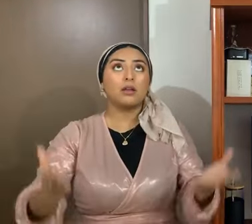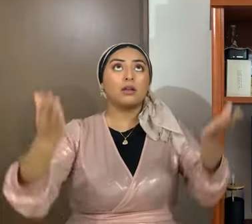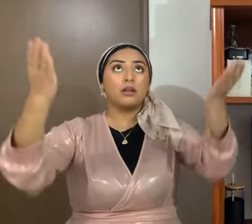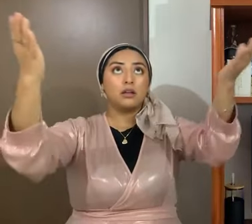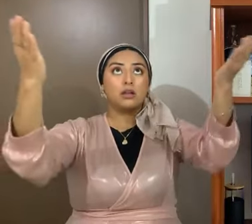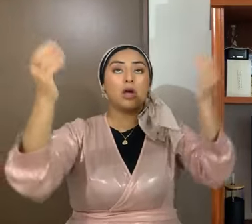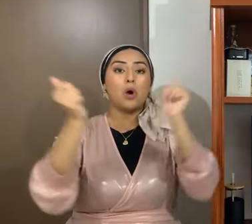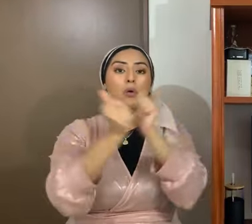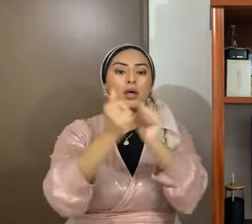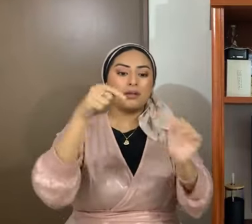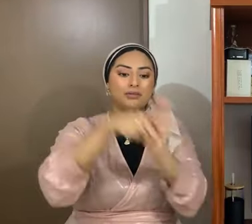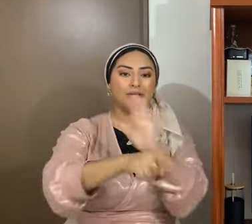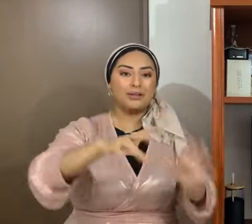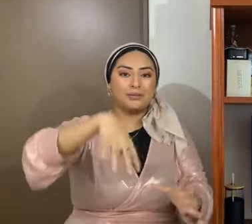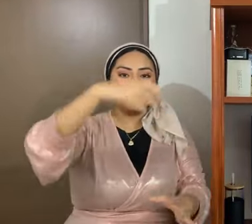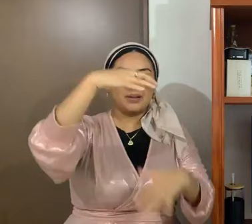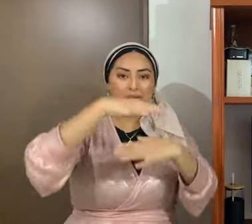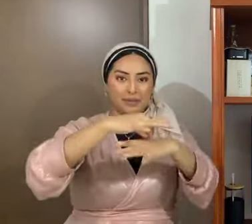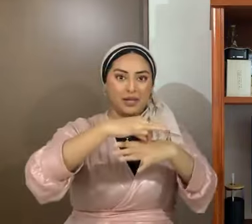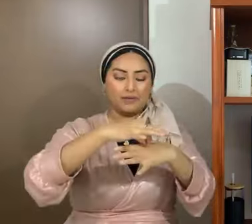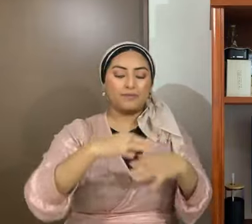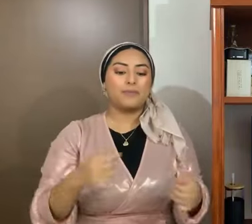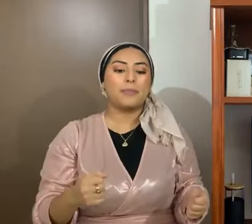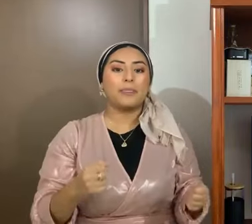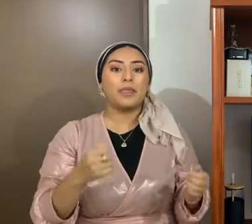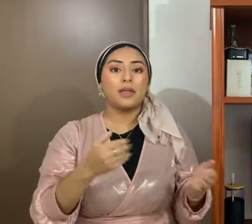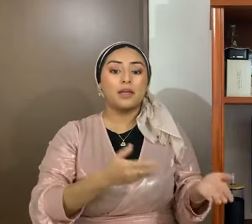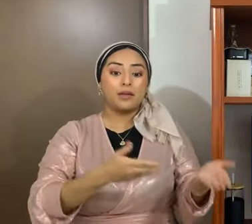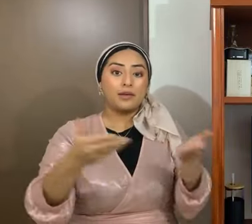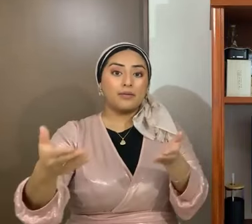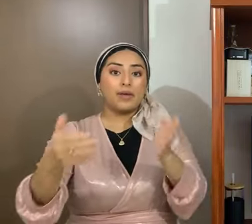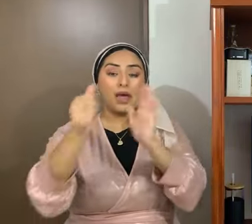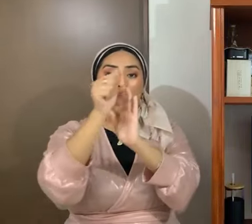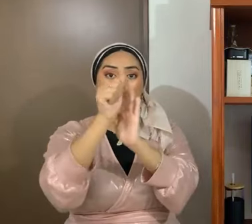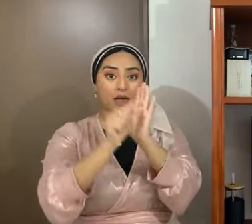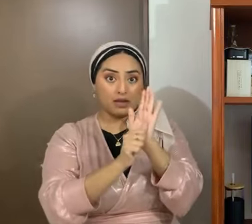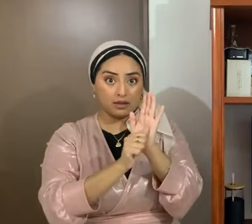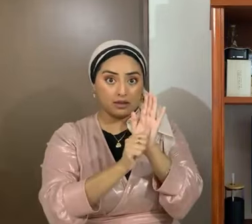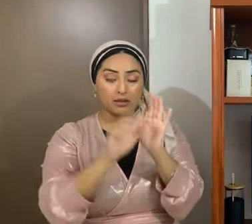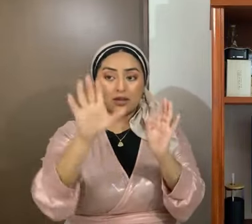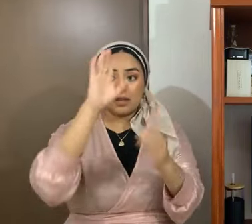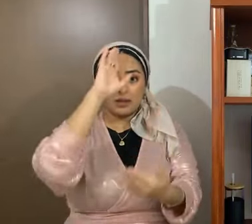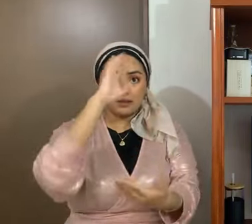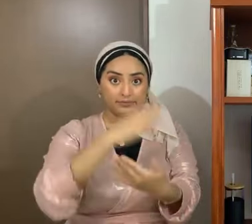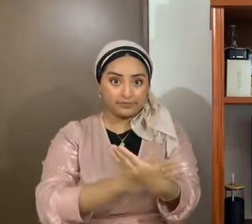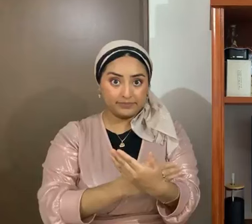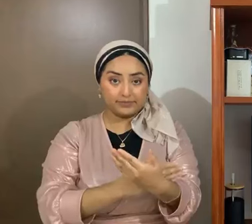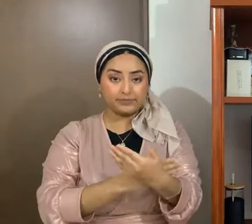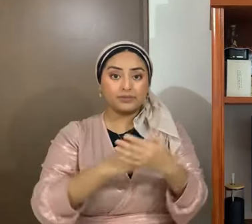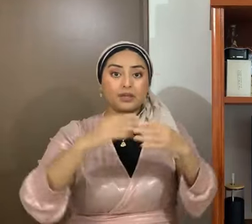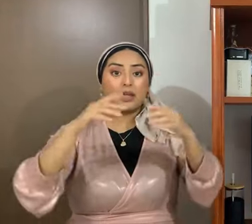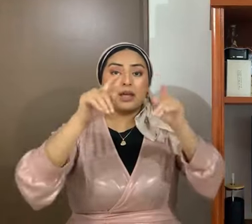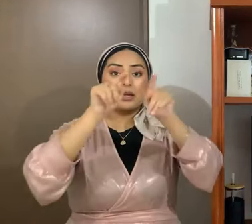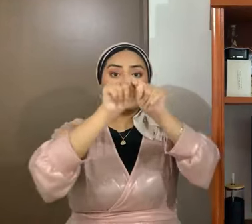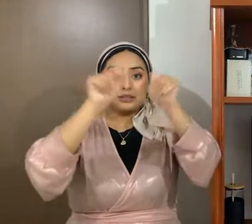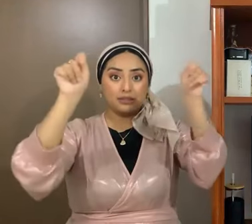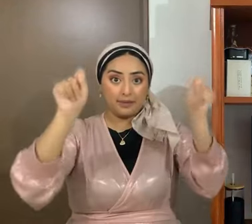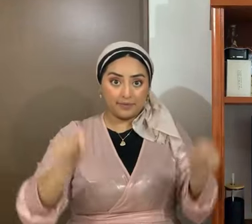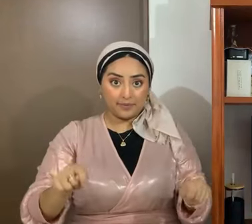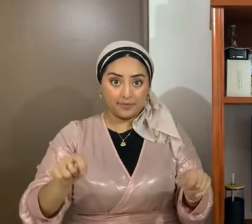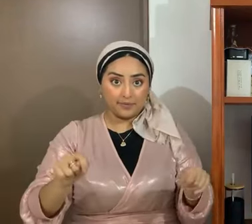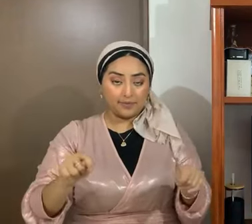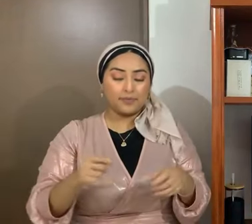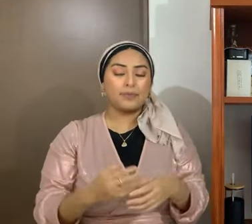con el becerro y los 2 carneros. Y llevarás a Aarón a sus hijos a la puerta del Mishkan de reunión. Recuerden, no es tabernáculo, sino